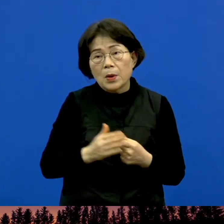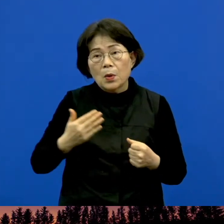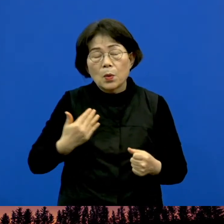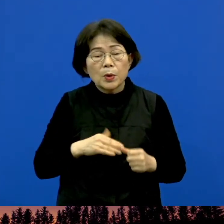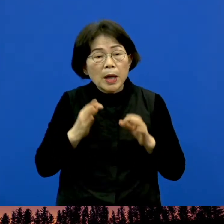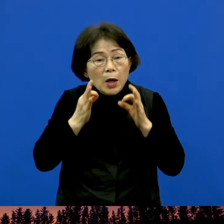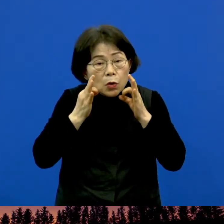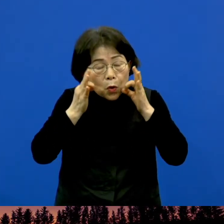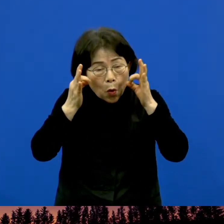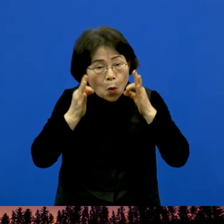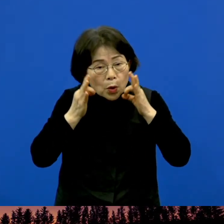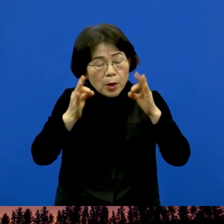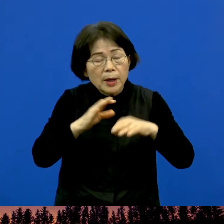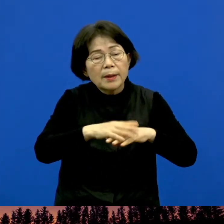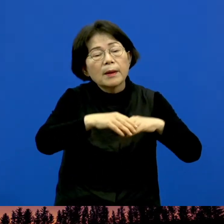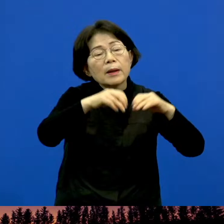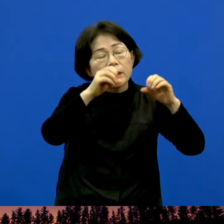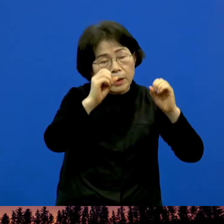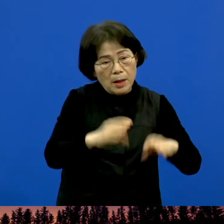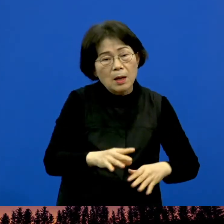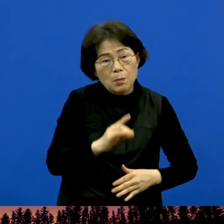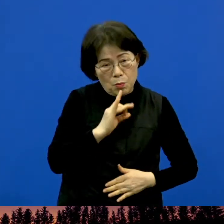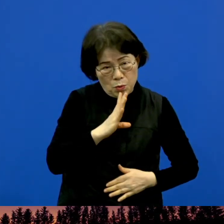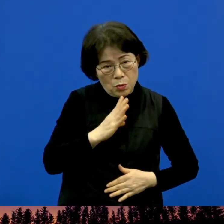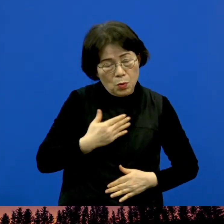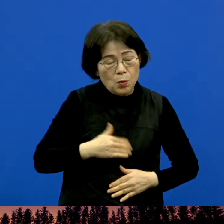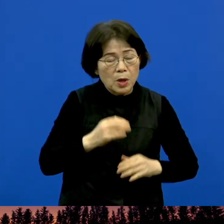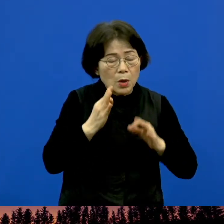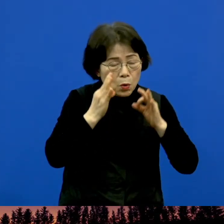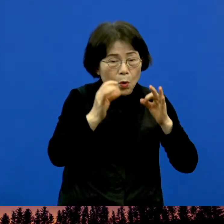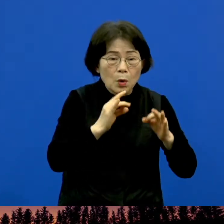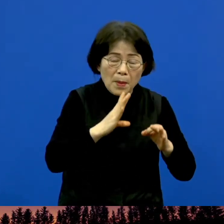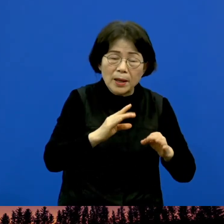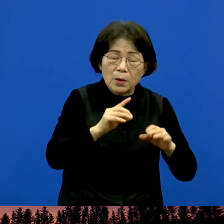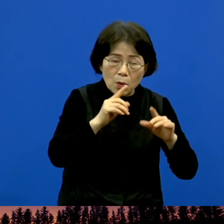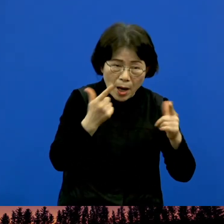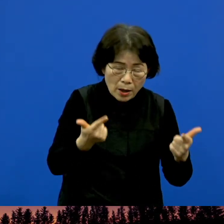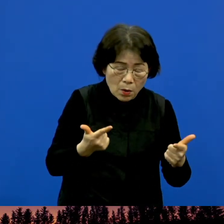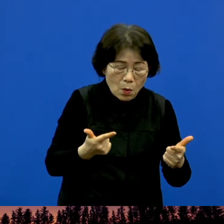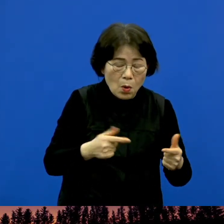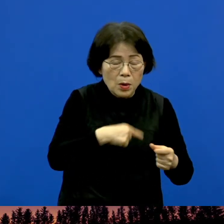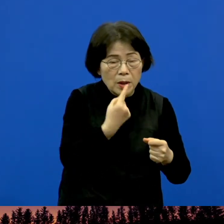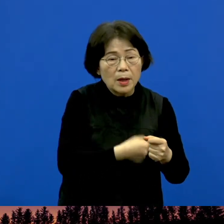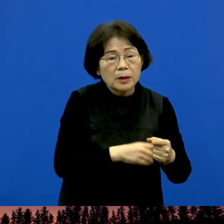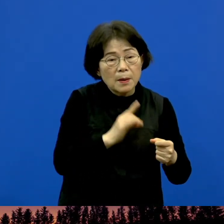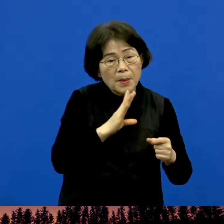우리의 노력은 다 헛되다는 거예요. 우리의 노력만 있으면 안 된다. 우리의 재주와 우리의 능력만으로는 안 된다.